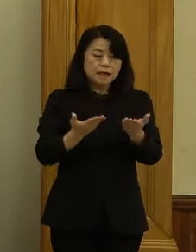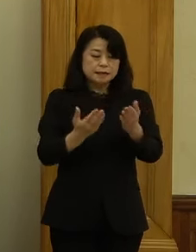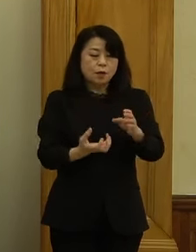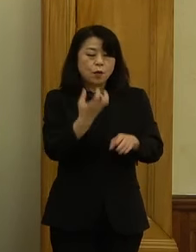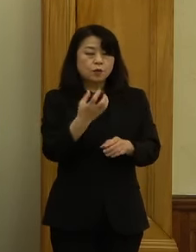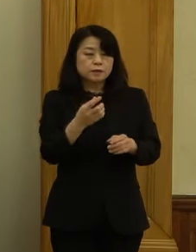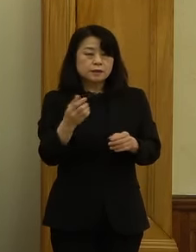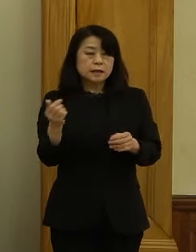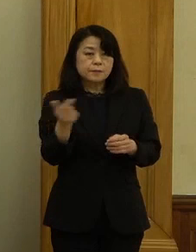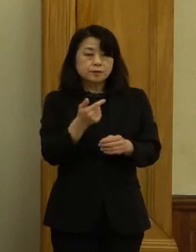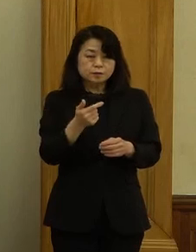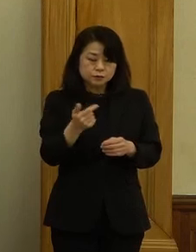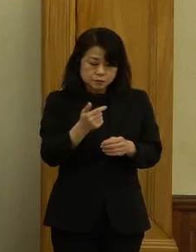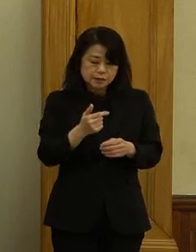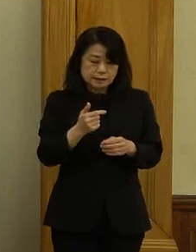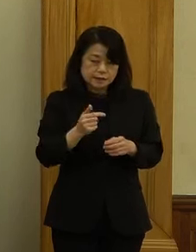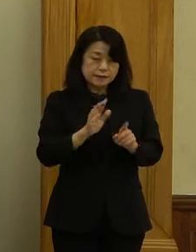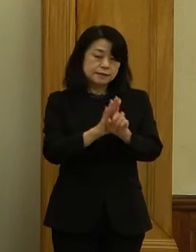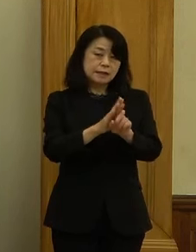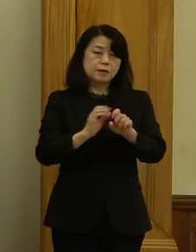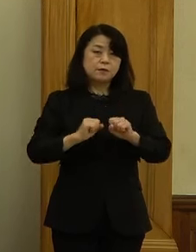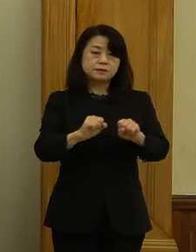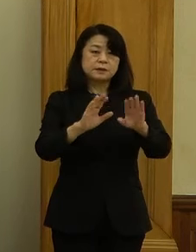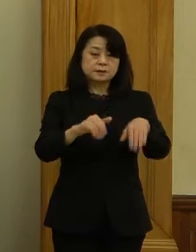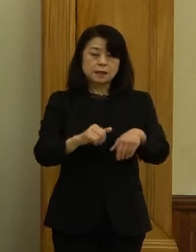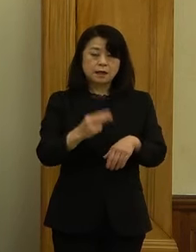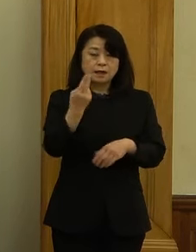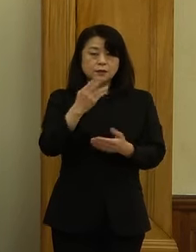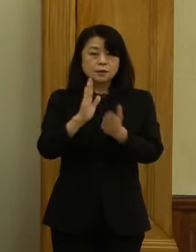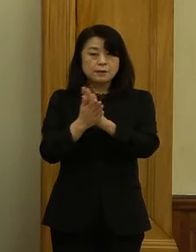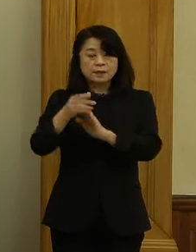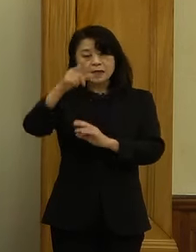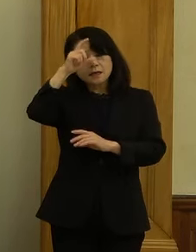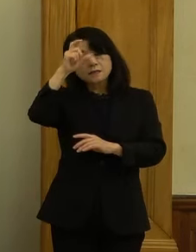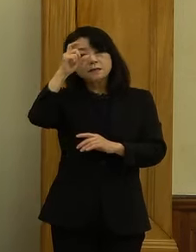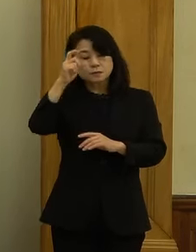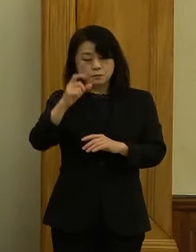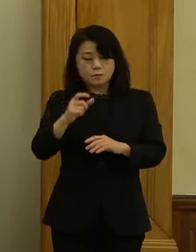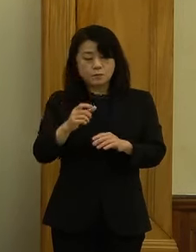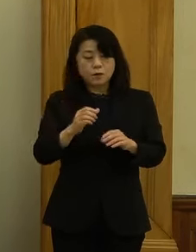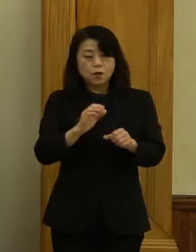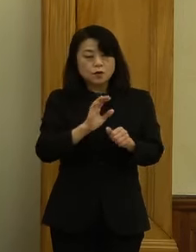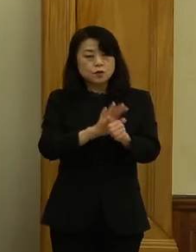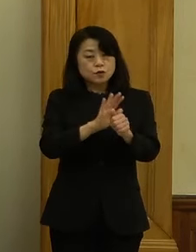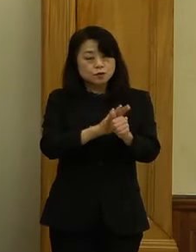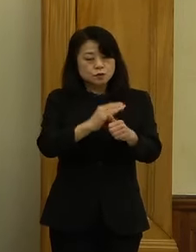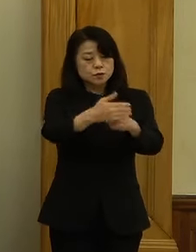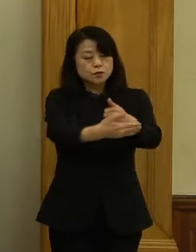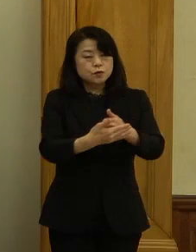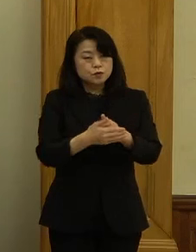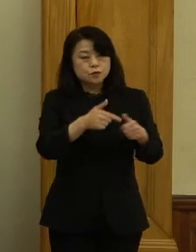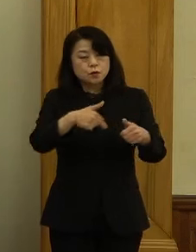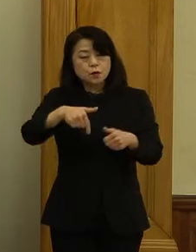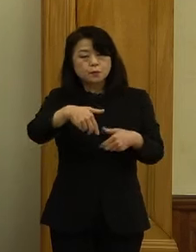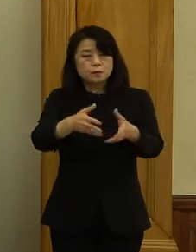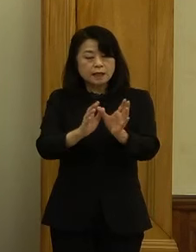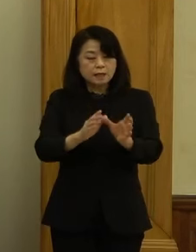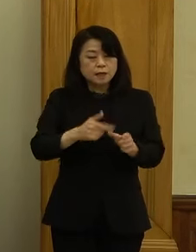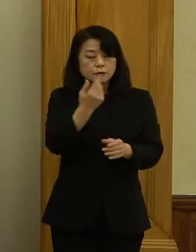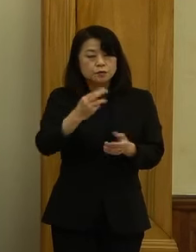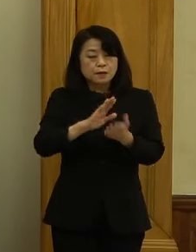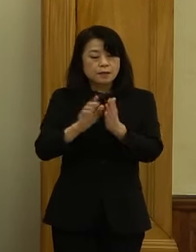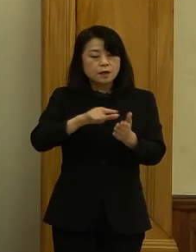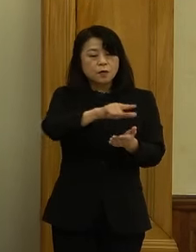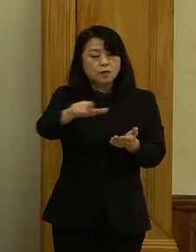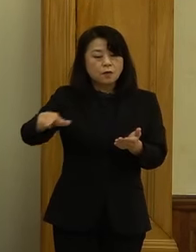から支援を行ってきましたまた富山県警察においても救出救助部隊として富山県広域緊急